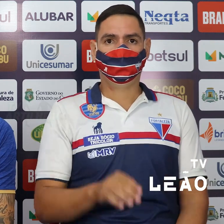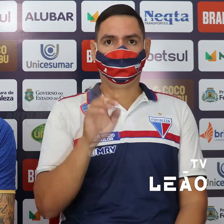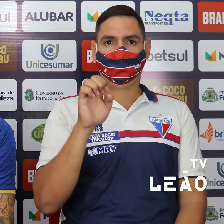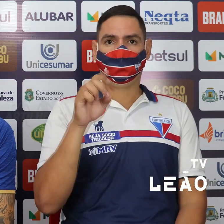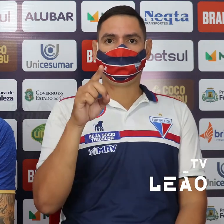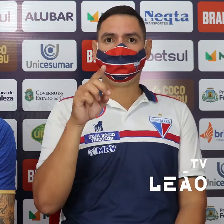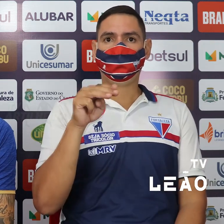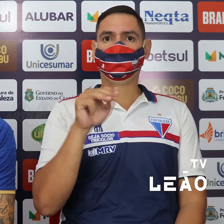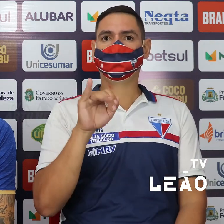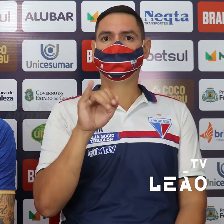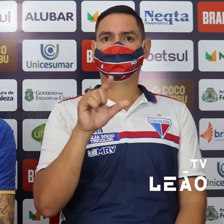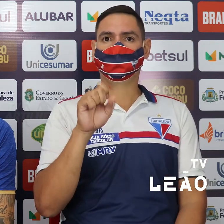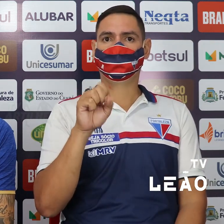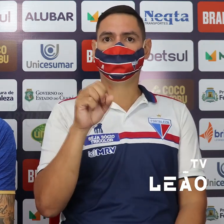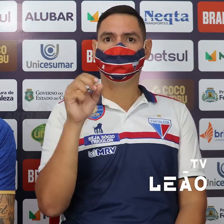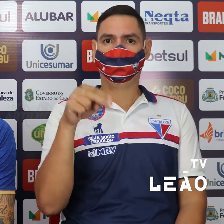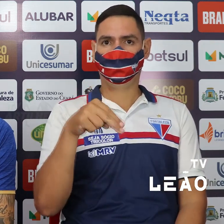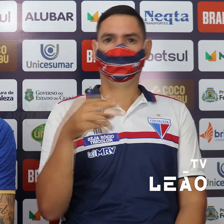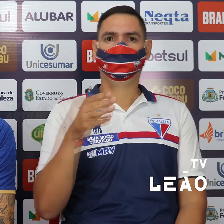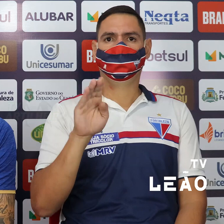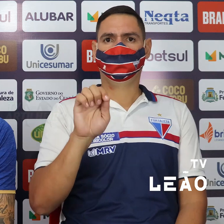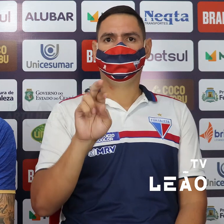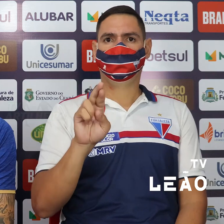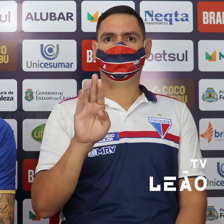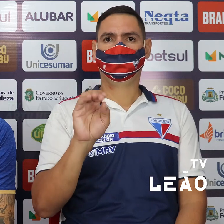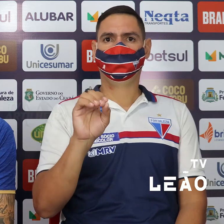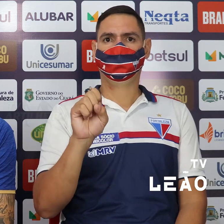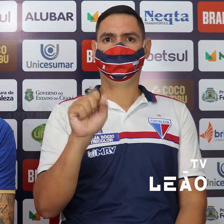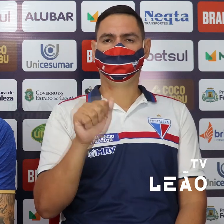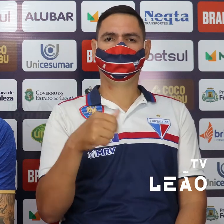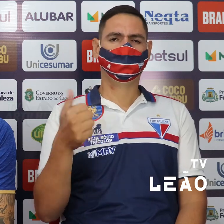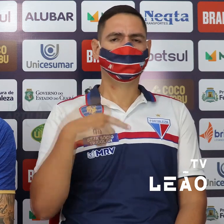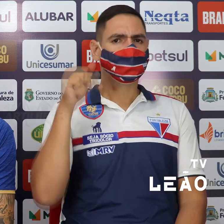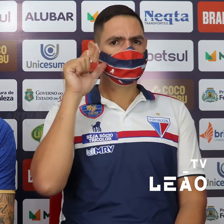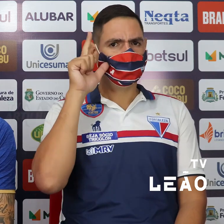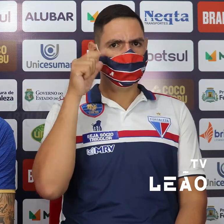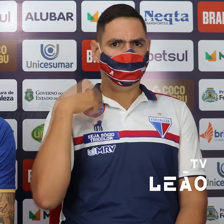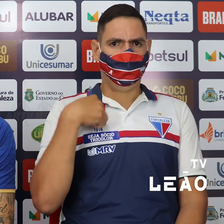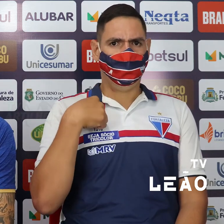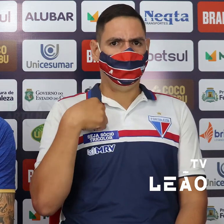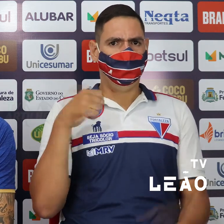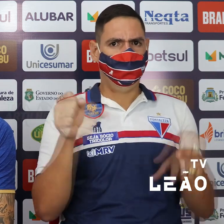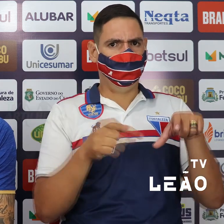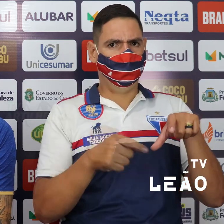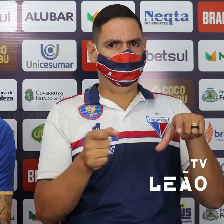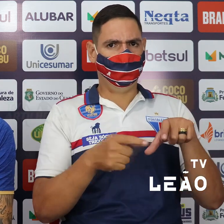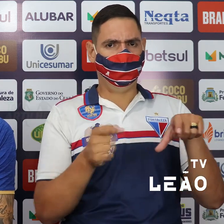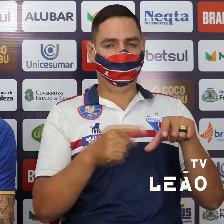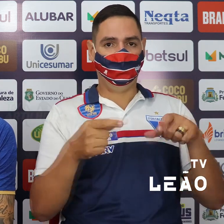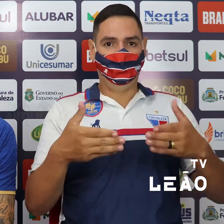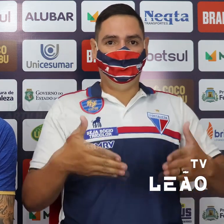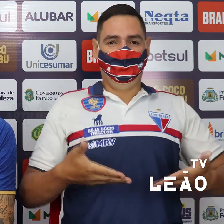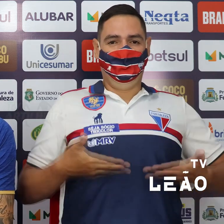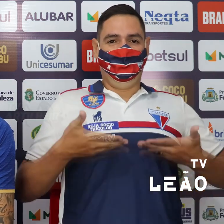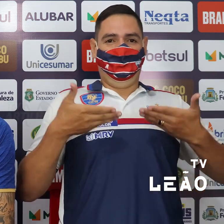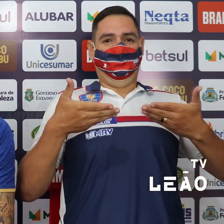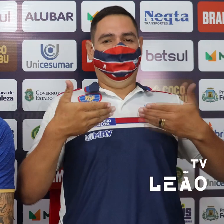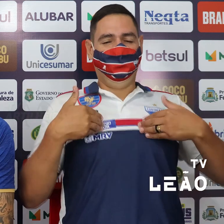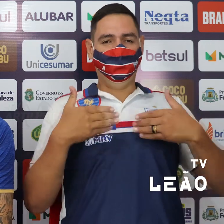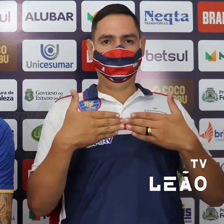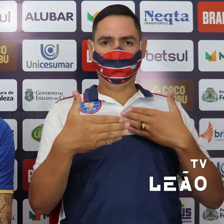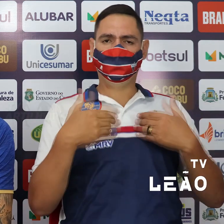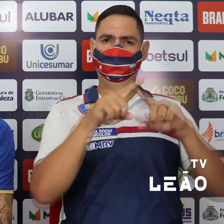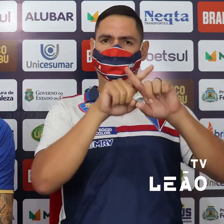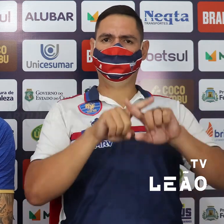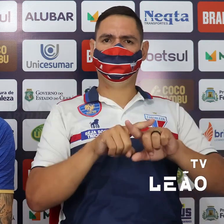FM Fortaleza. Crispim, a goleada de ontem dá uma motivação maior para o Clássico Rei neste sábado? Ah, com certeza, cara. Por